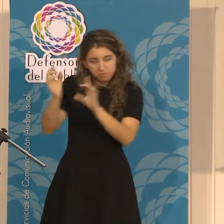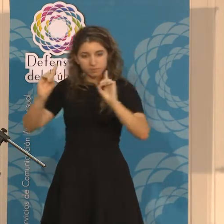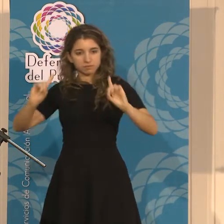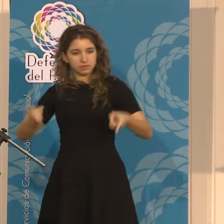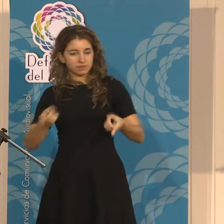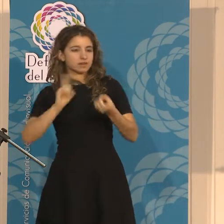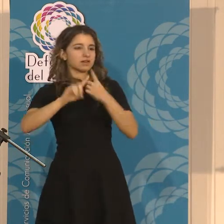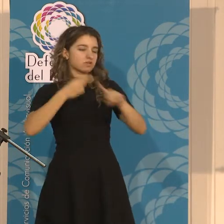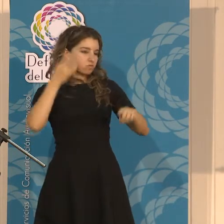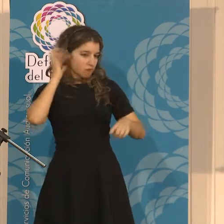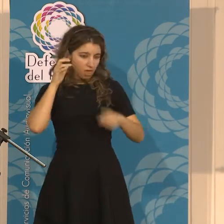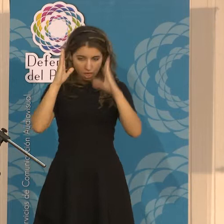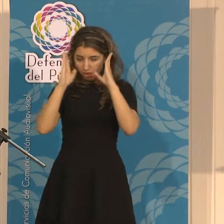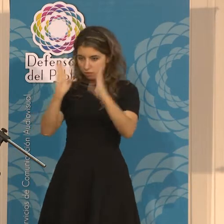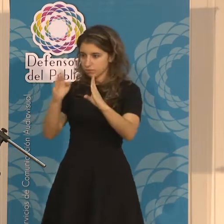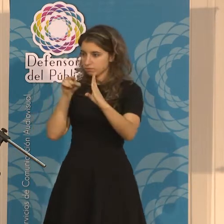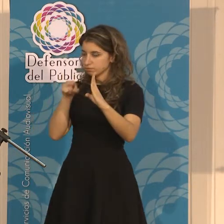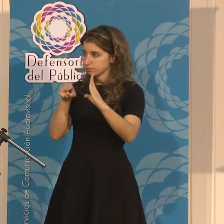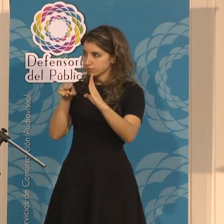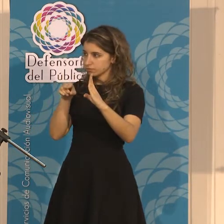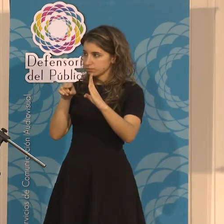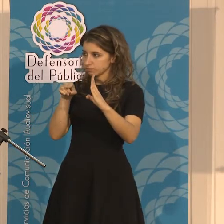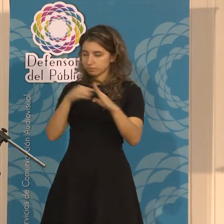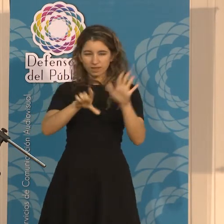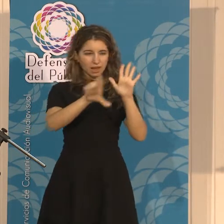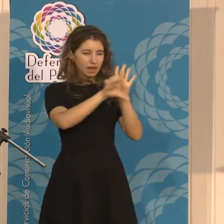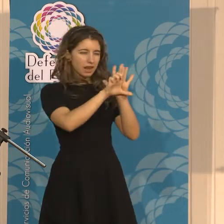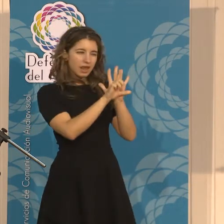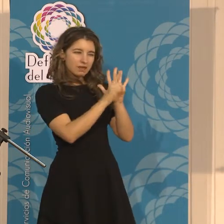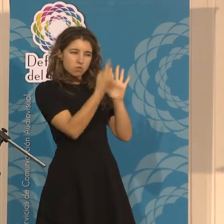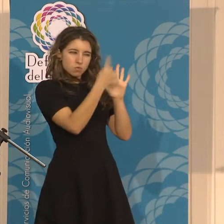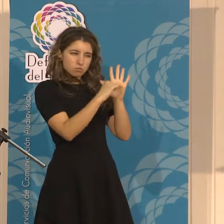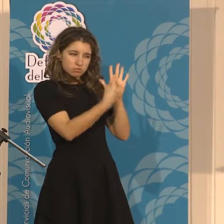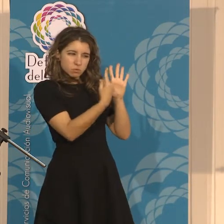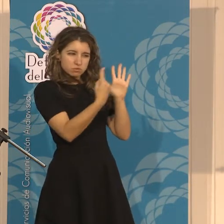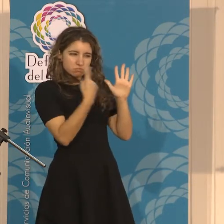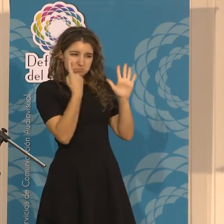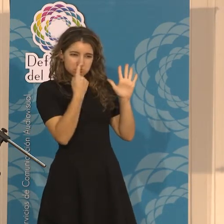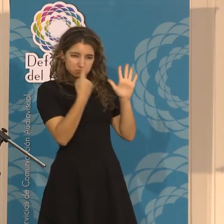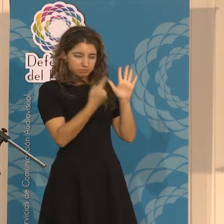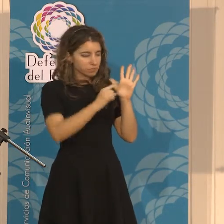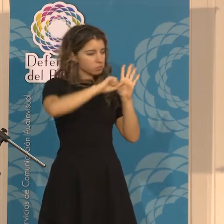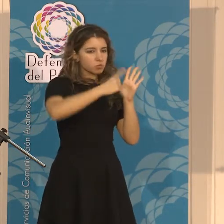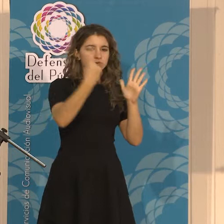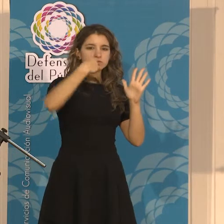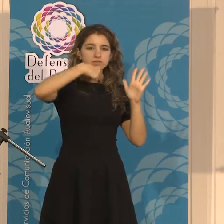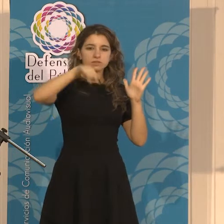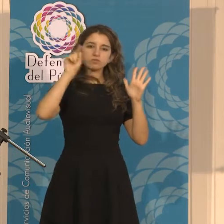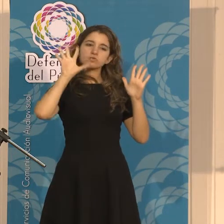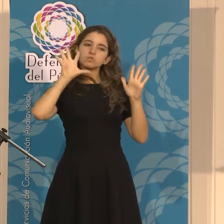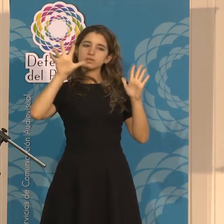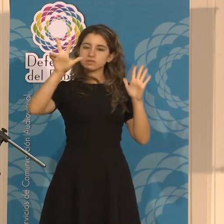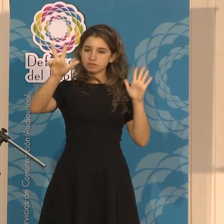radiofónica el primer artículo de la ley que me interesa poner en foco es el 153 la